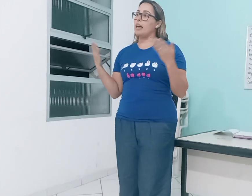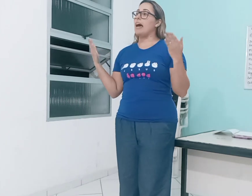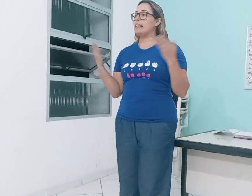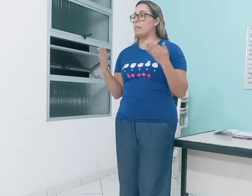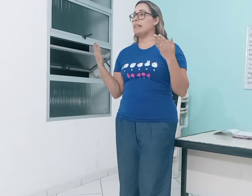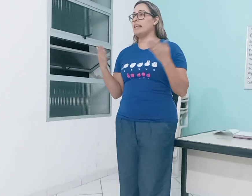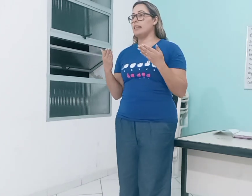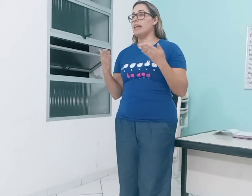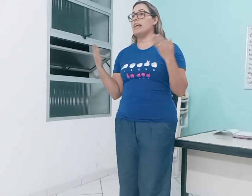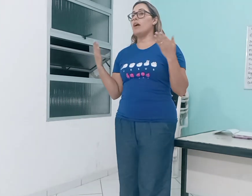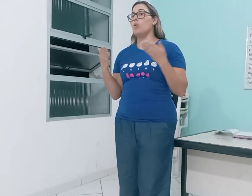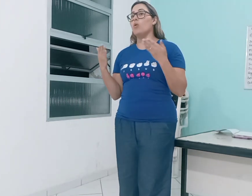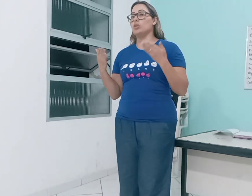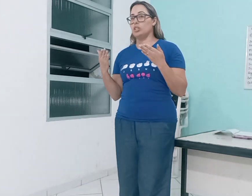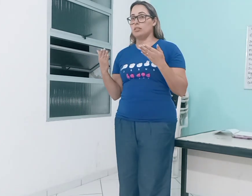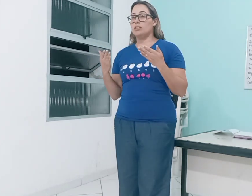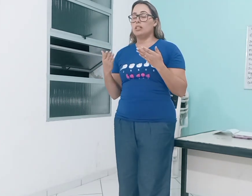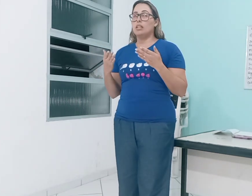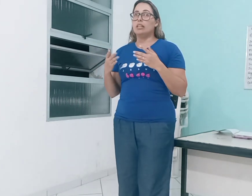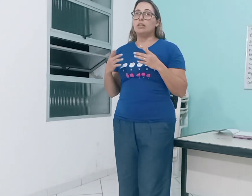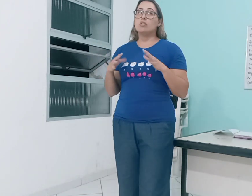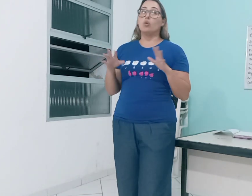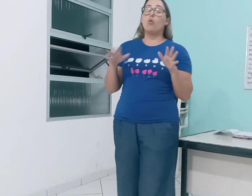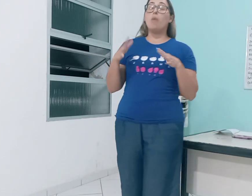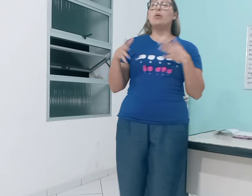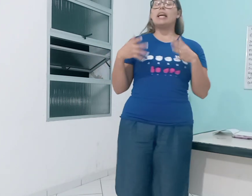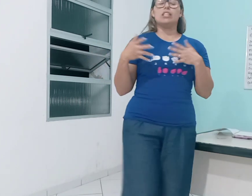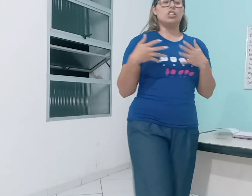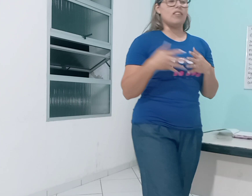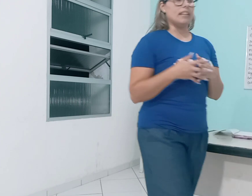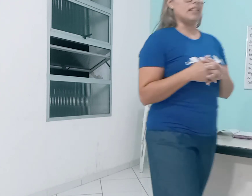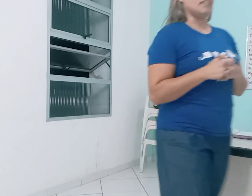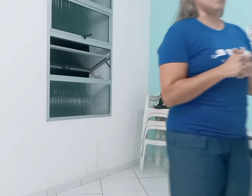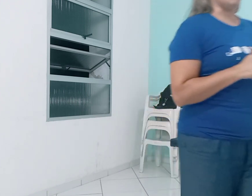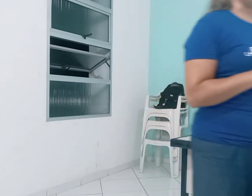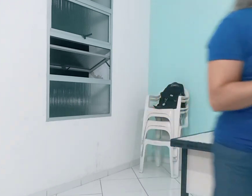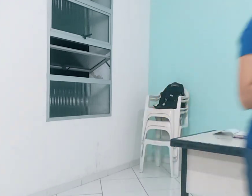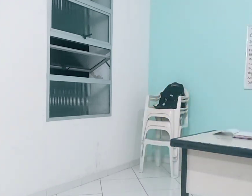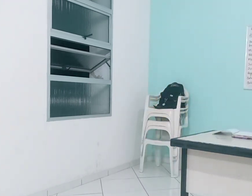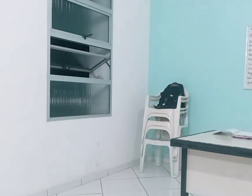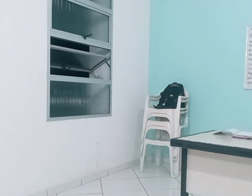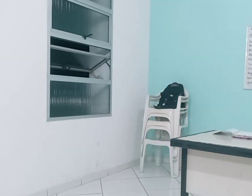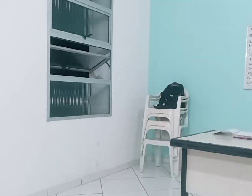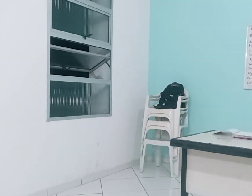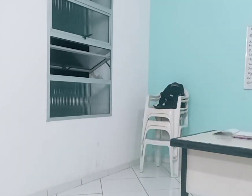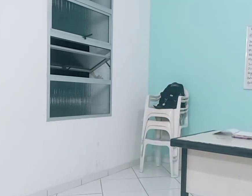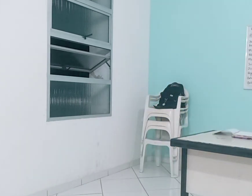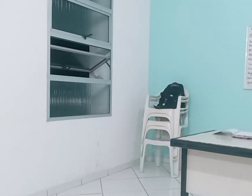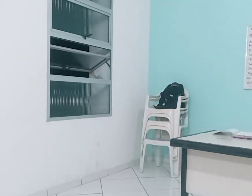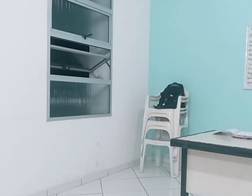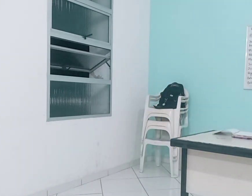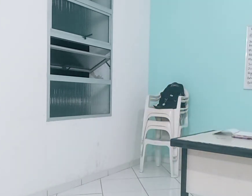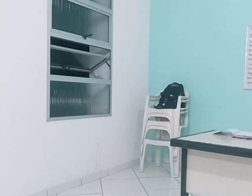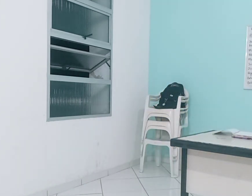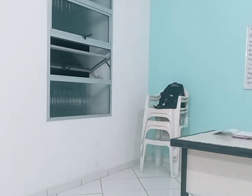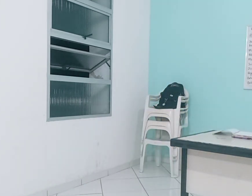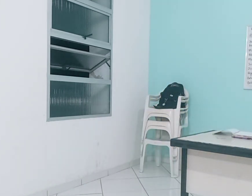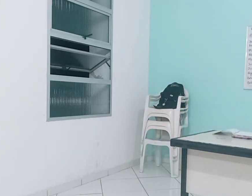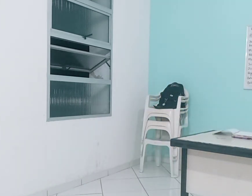aí dá para entender que é hoje. Então, assim, como que a gente vai entender o sinal vai depender também da nossa expressão